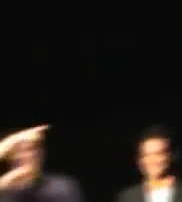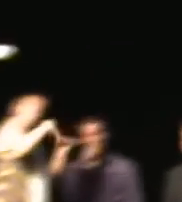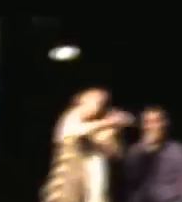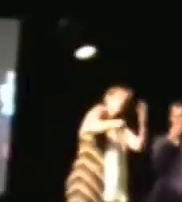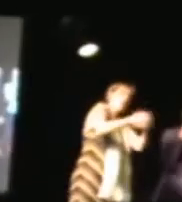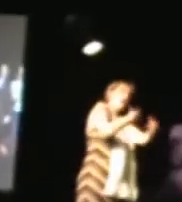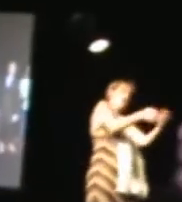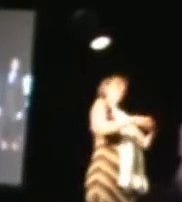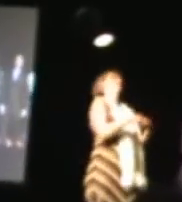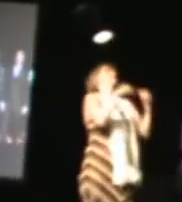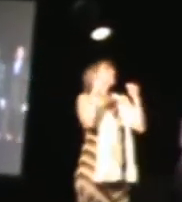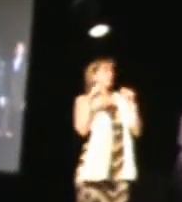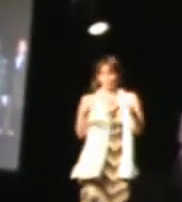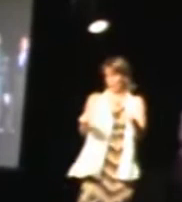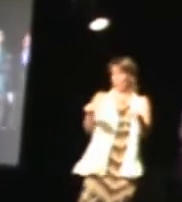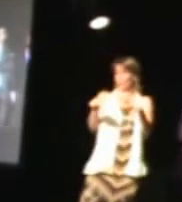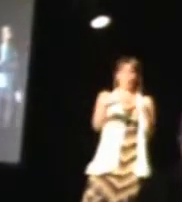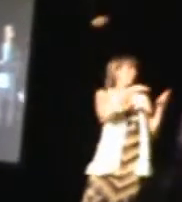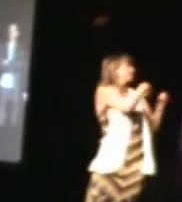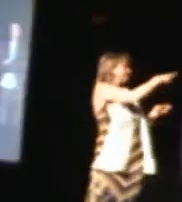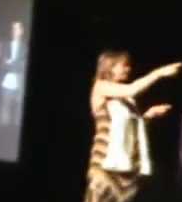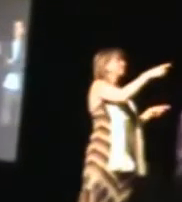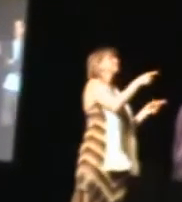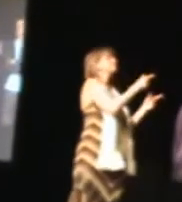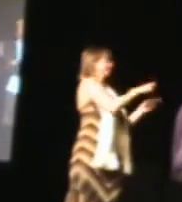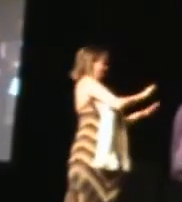bim. Ik bedoel, het is, moet het leuk houden, toch?